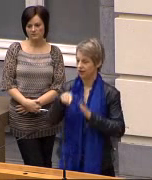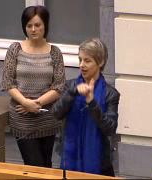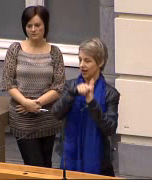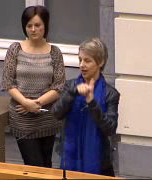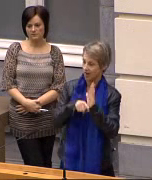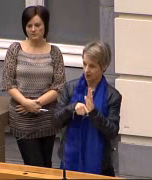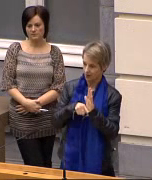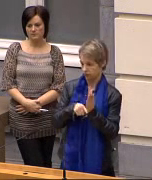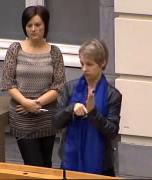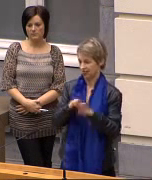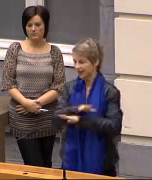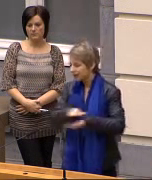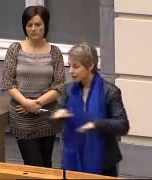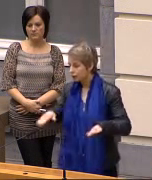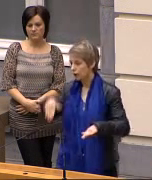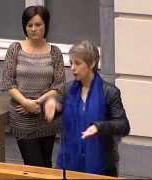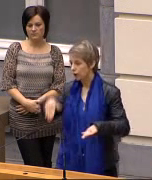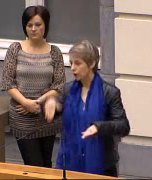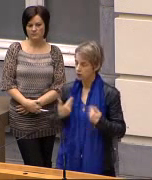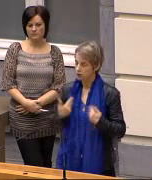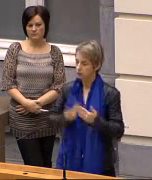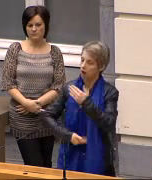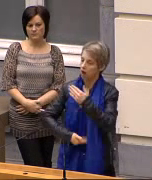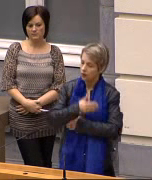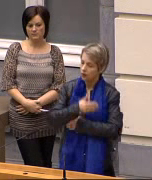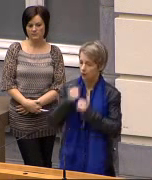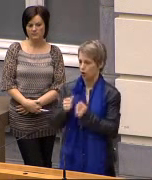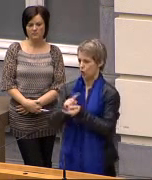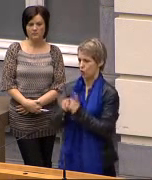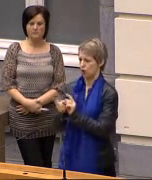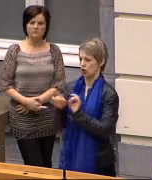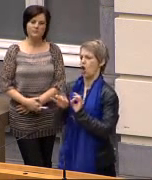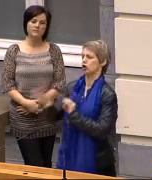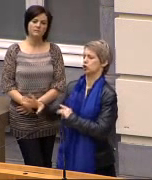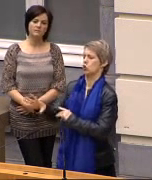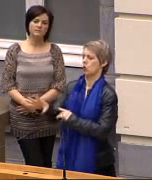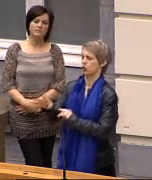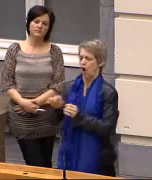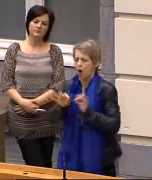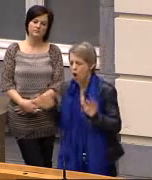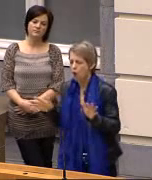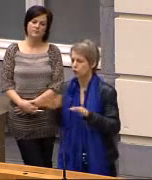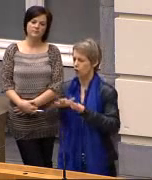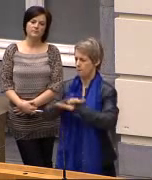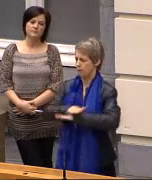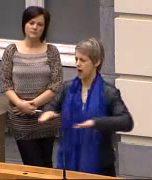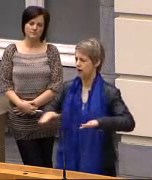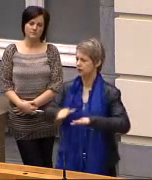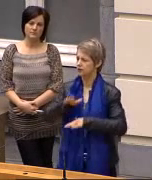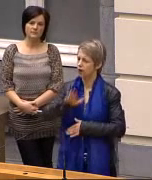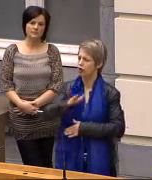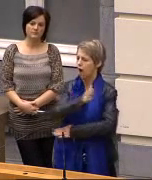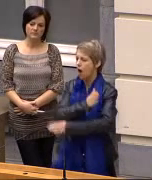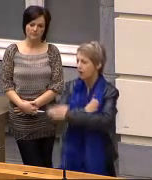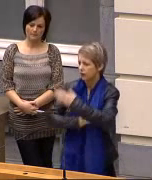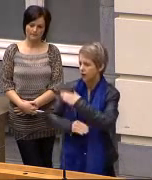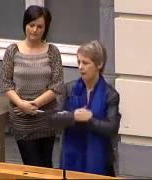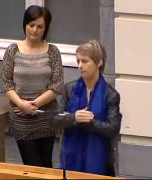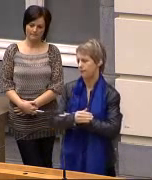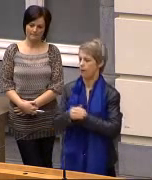basis van dat reglement kinderen en volwassenen met een handicap kunnen worden uitgesloten louter op basis van hun handicap